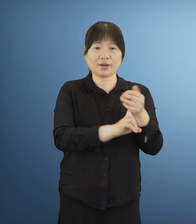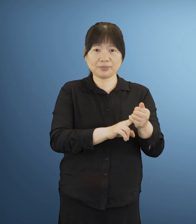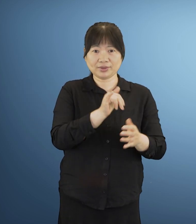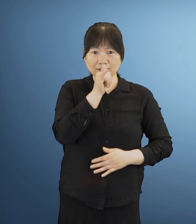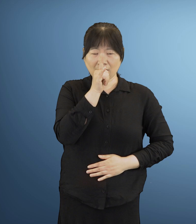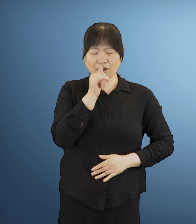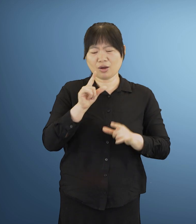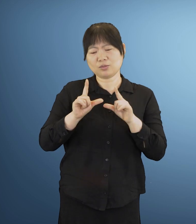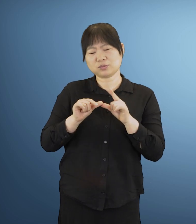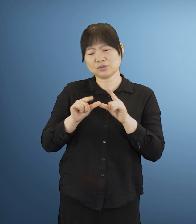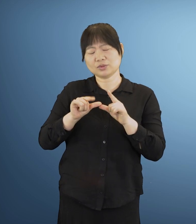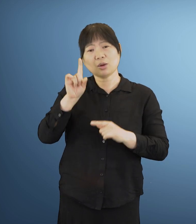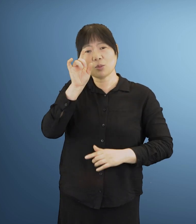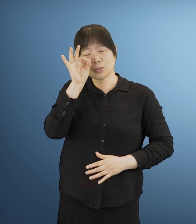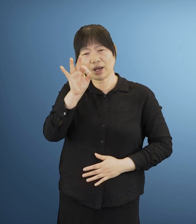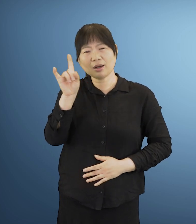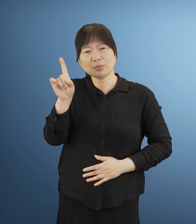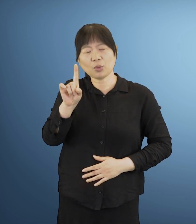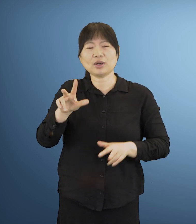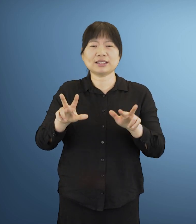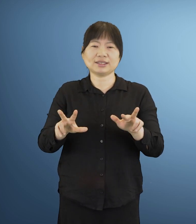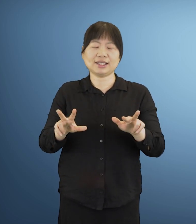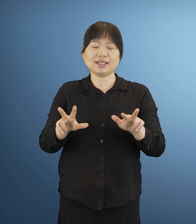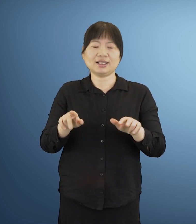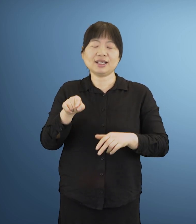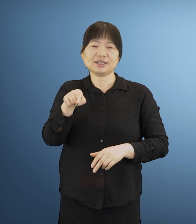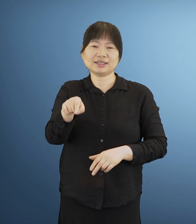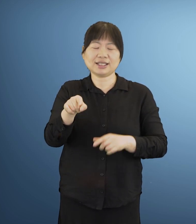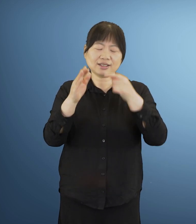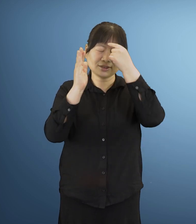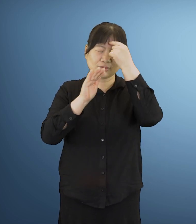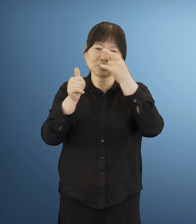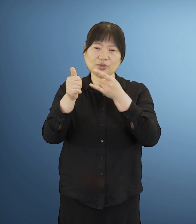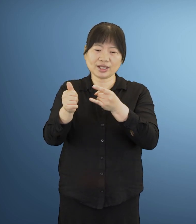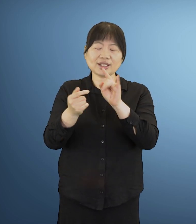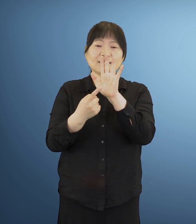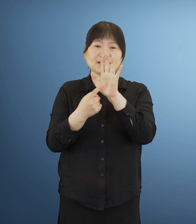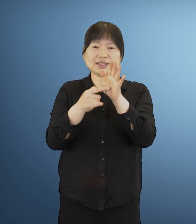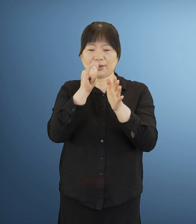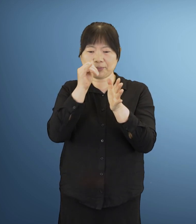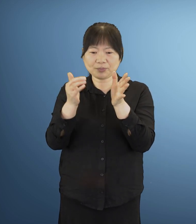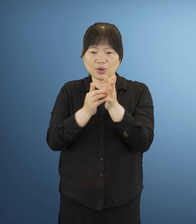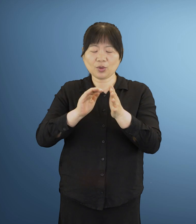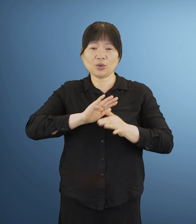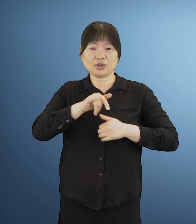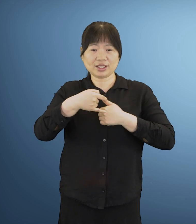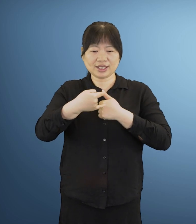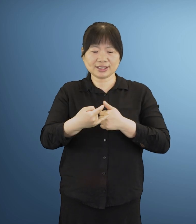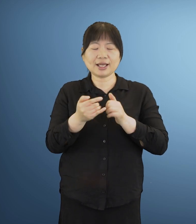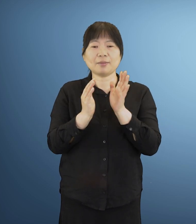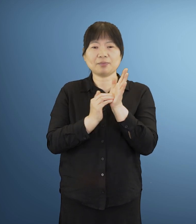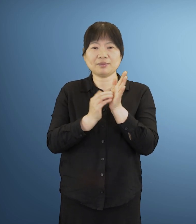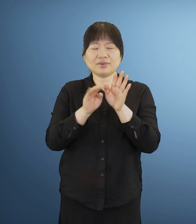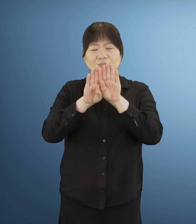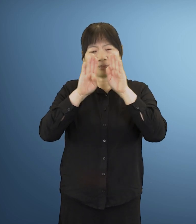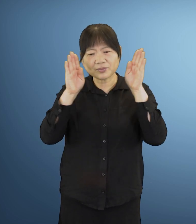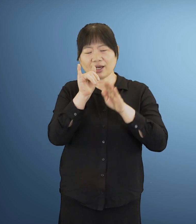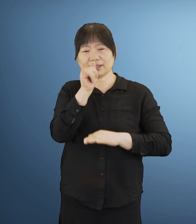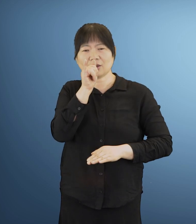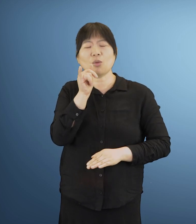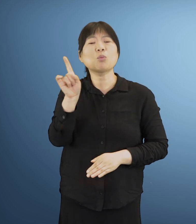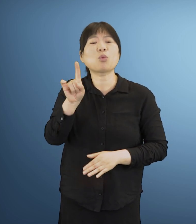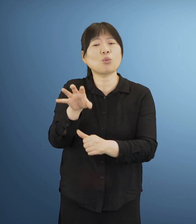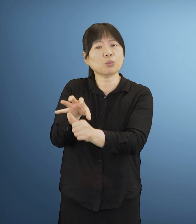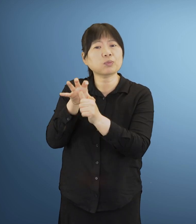거죠. 부분적으로는 이제는 그의 성도들에게 나타났고, 우리들에게는 이 비밀이 열렸어요.